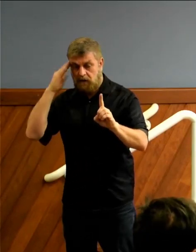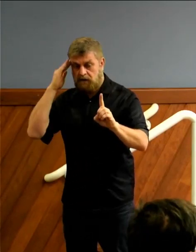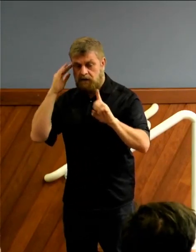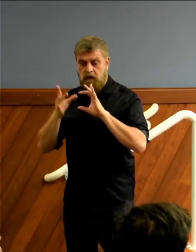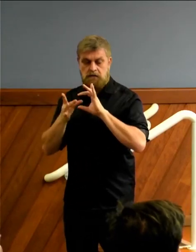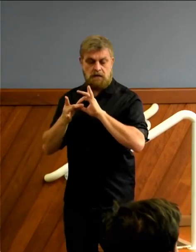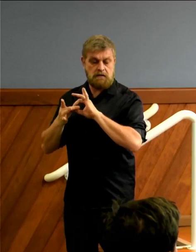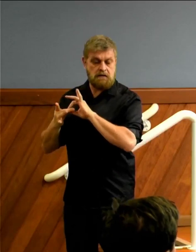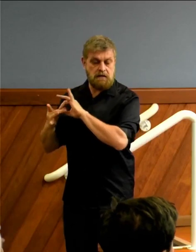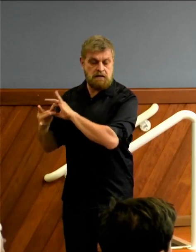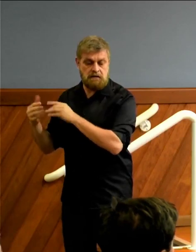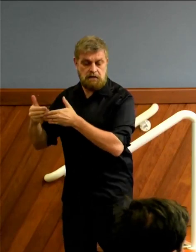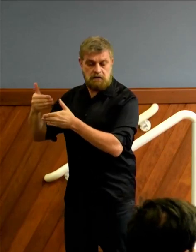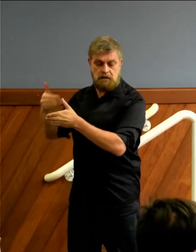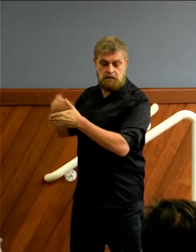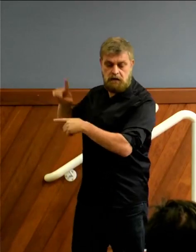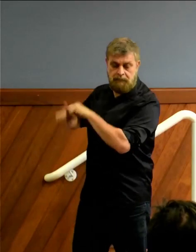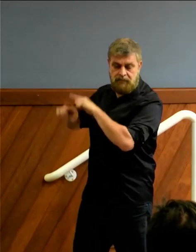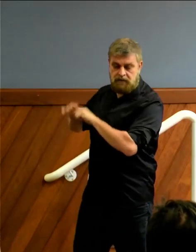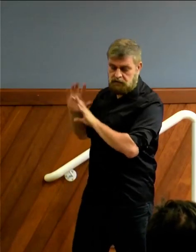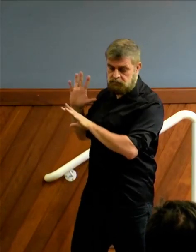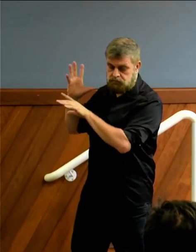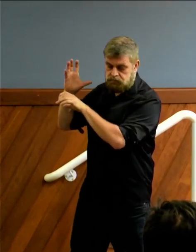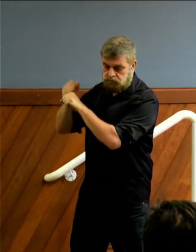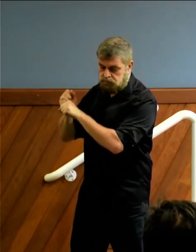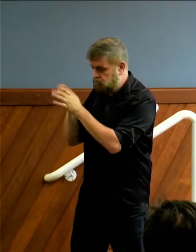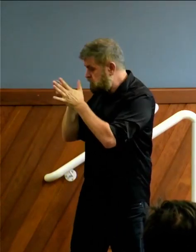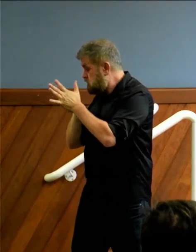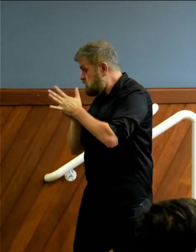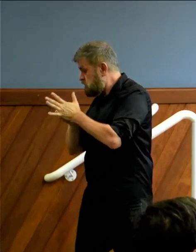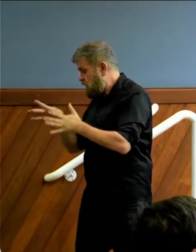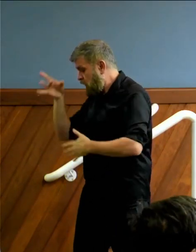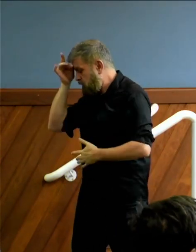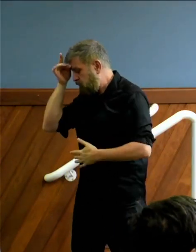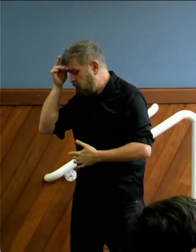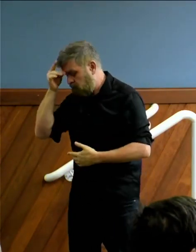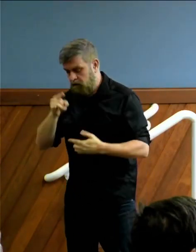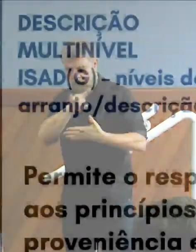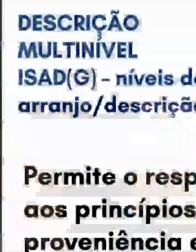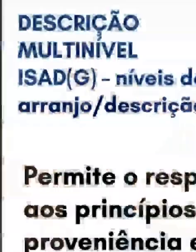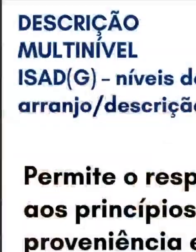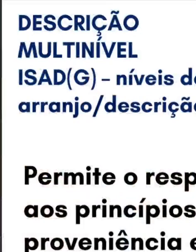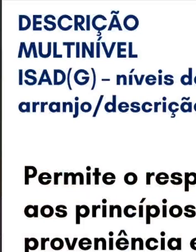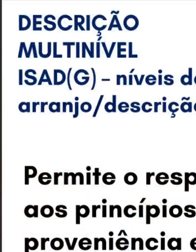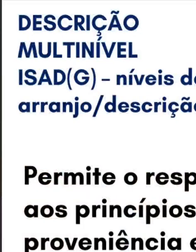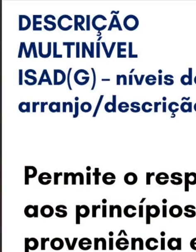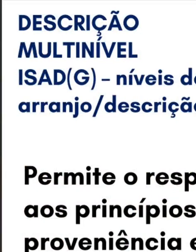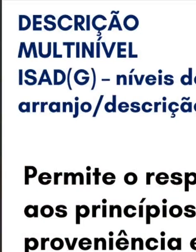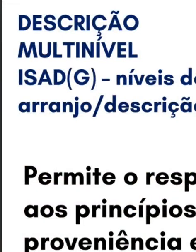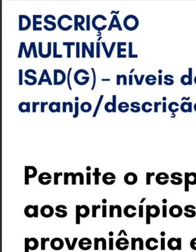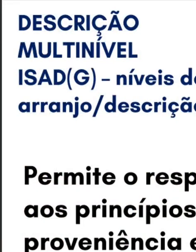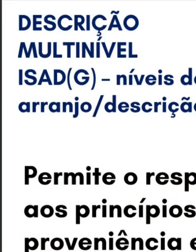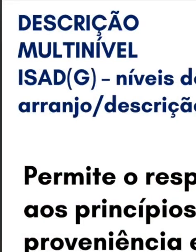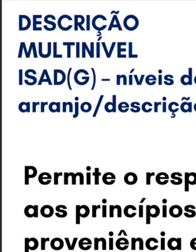conjunto de materiais que estão ali, né, de documentos que estão ali. E aí, por quê? Porque ela cria essa possibilidade